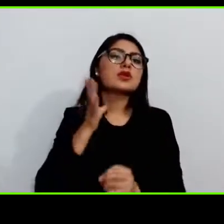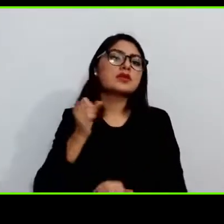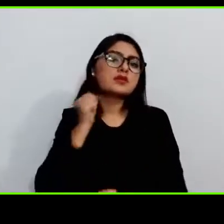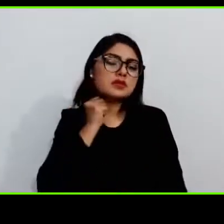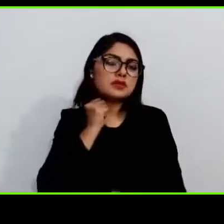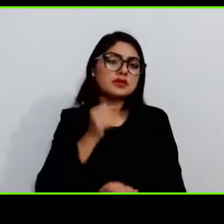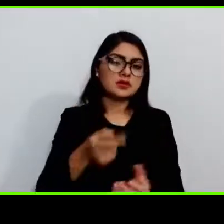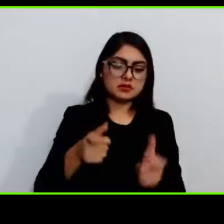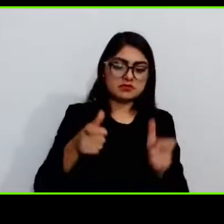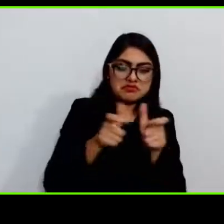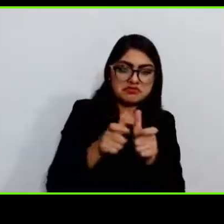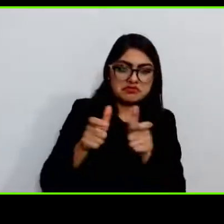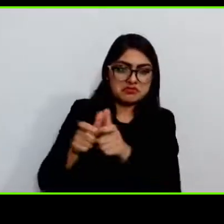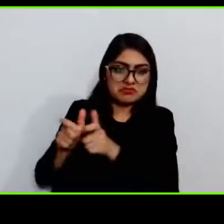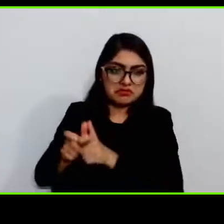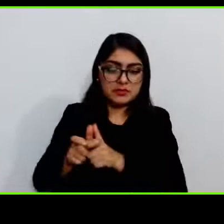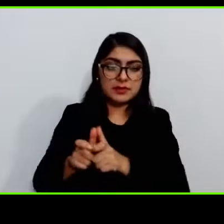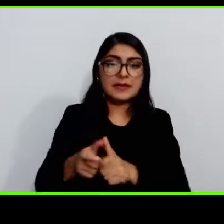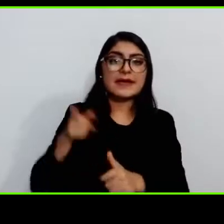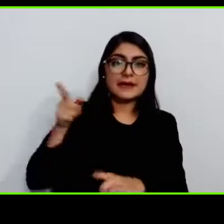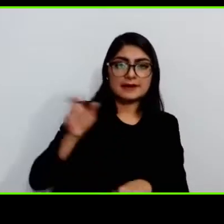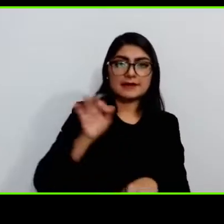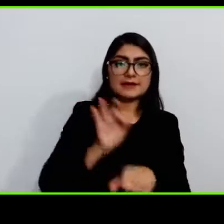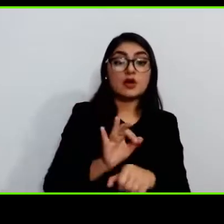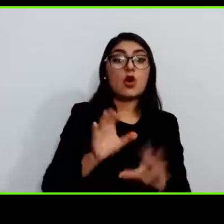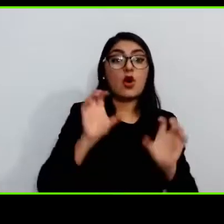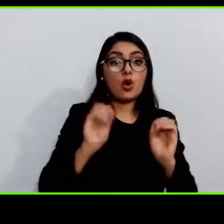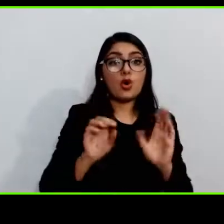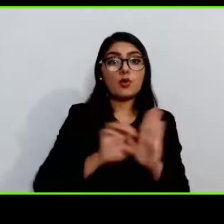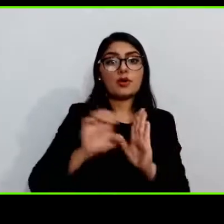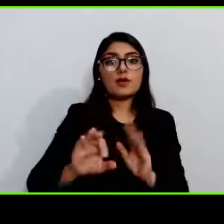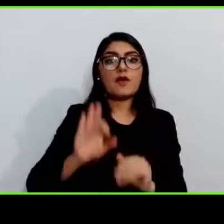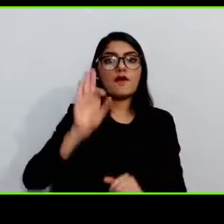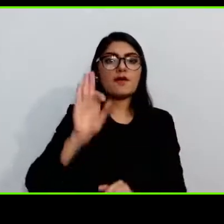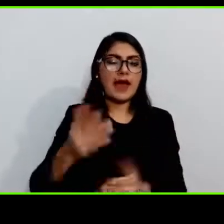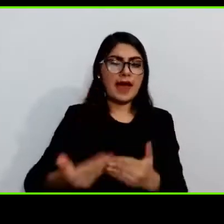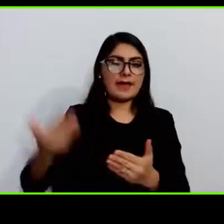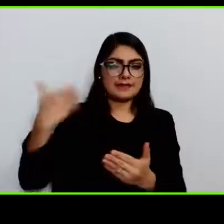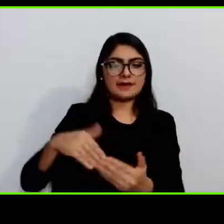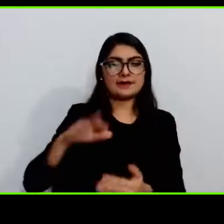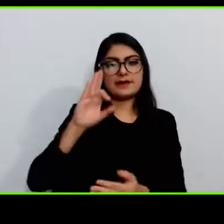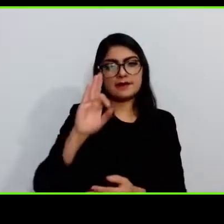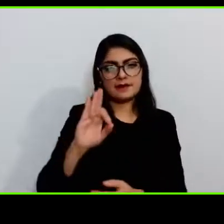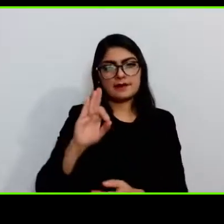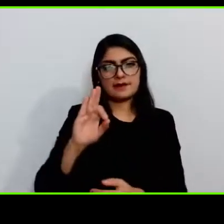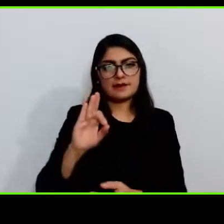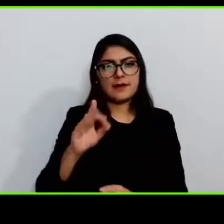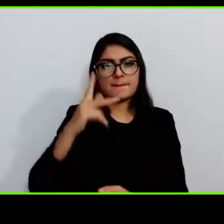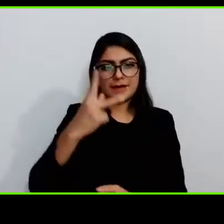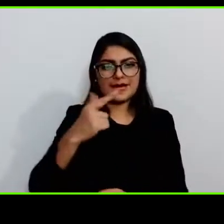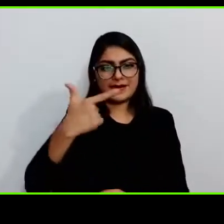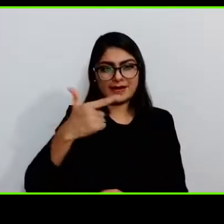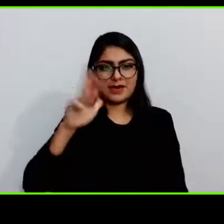en ese momento la Procuraduría General de la República, la Fiscalía, etcétera, que pueden plantear acciones de inconstitucionalidad, lo que pueden